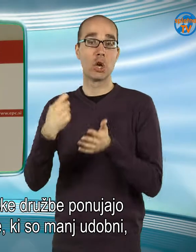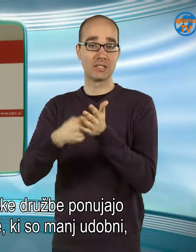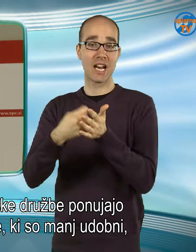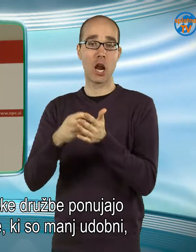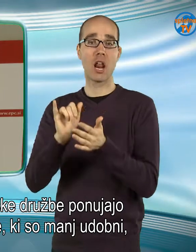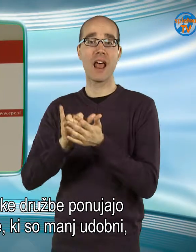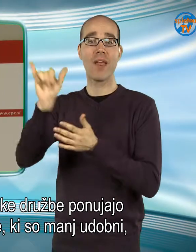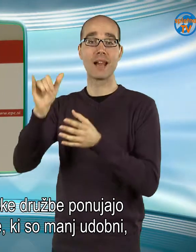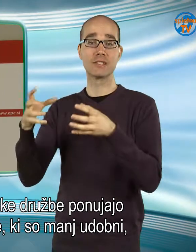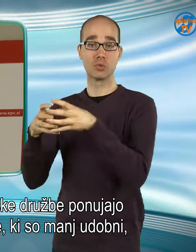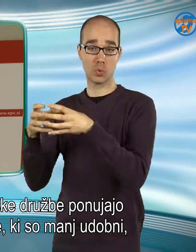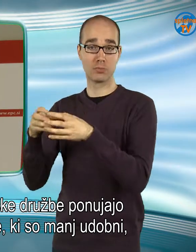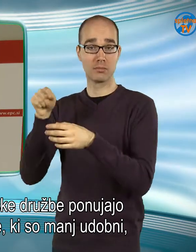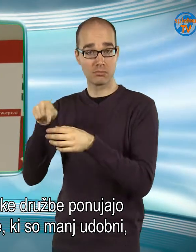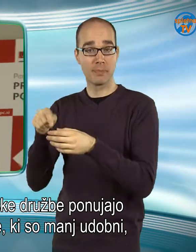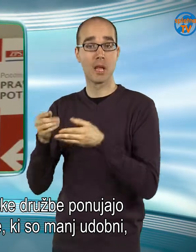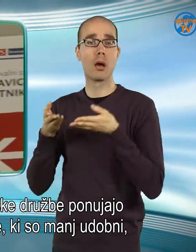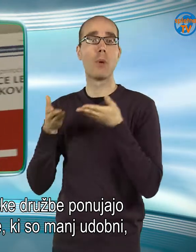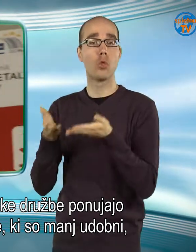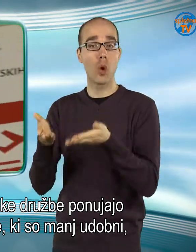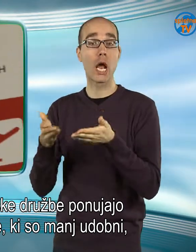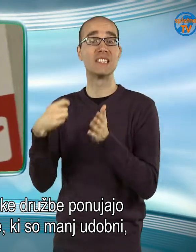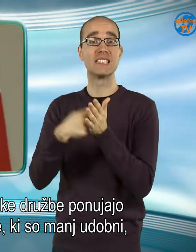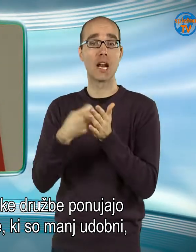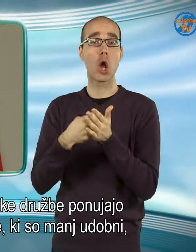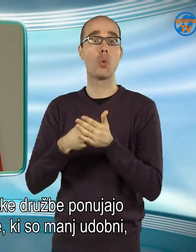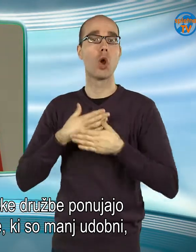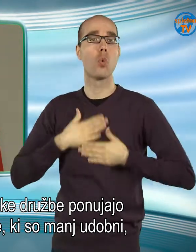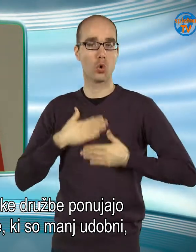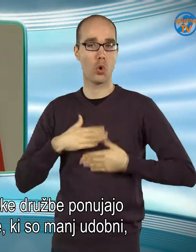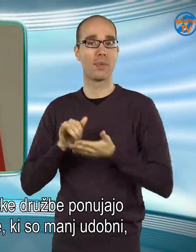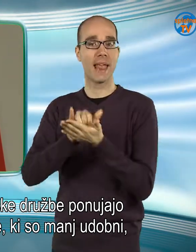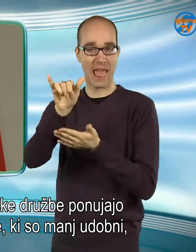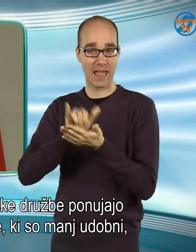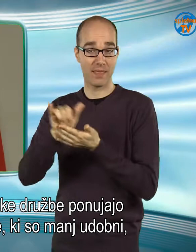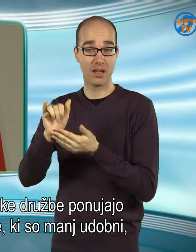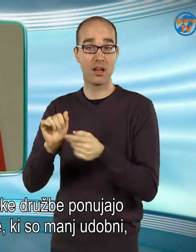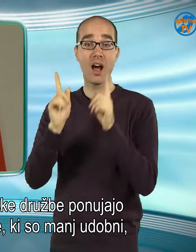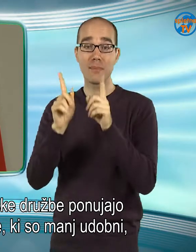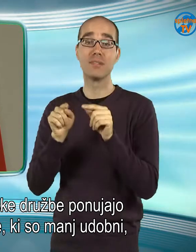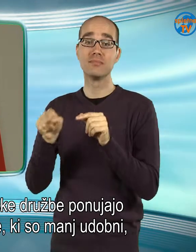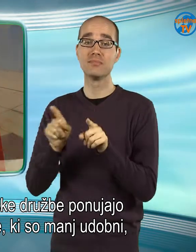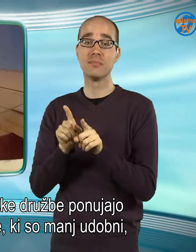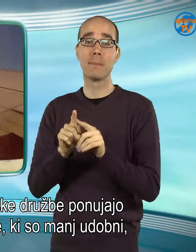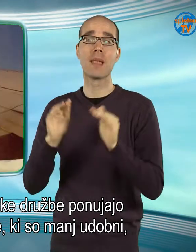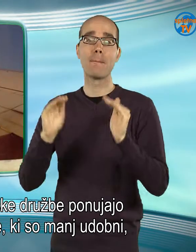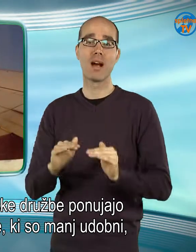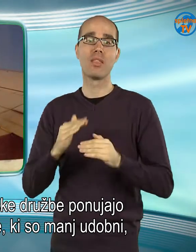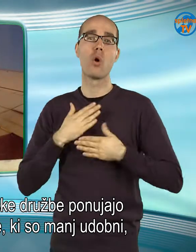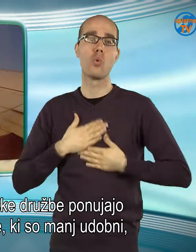Nizkocenovne letalske družbe ponujajo cenovno ugodne lete, ki so manj udobni, brez dodatnih storitev ali dodatkov, ki bi